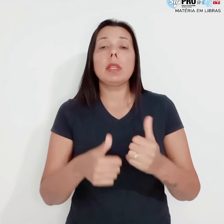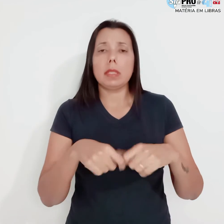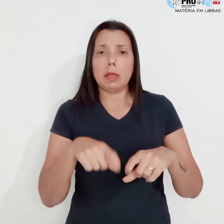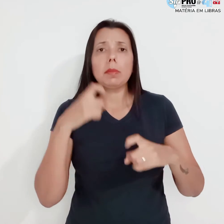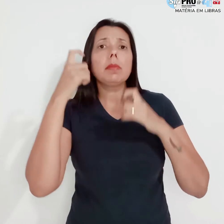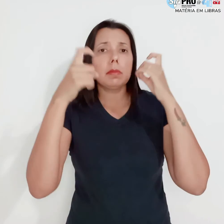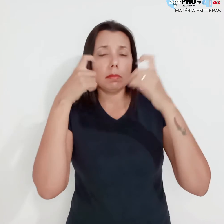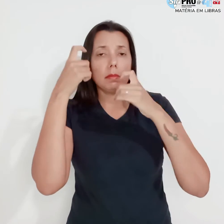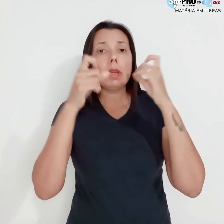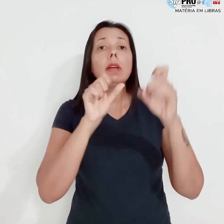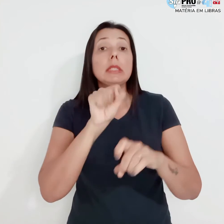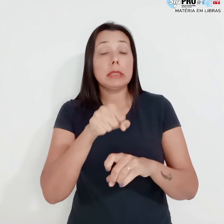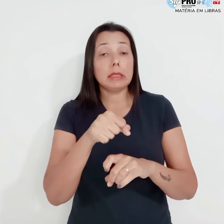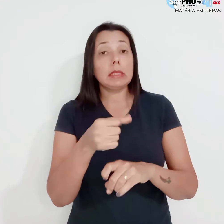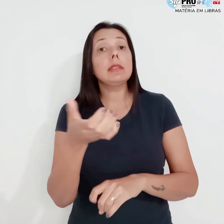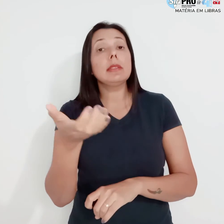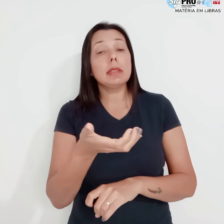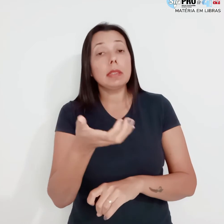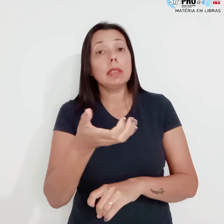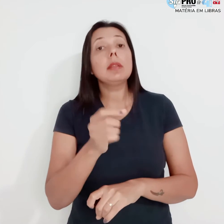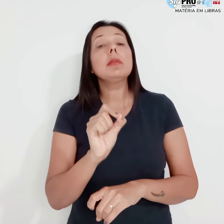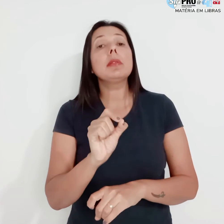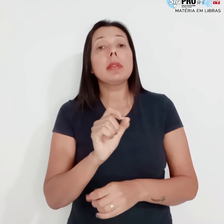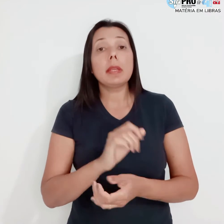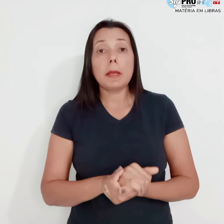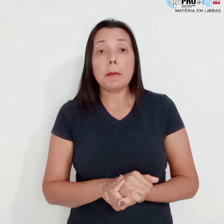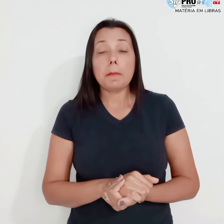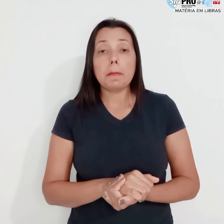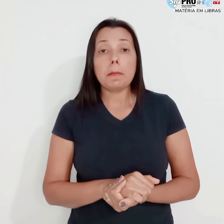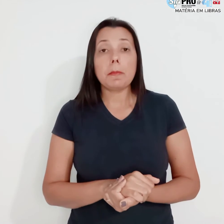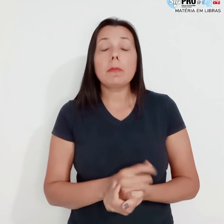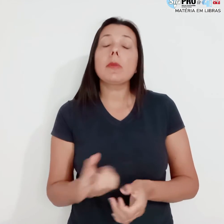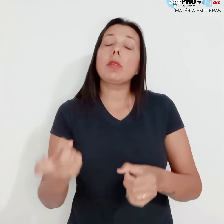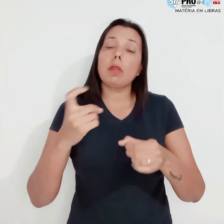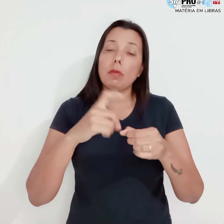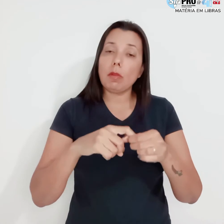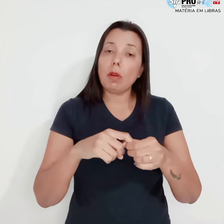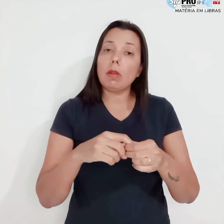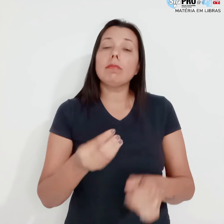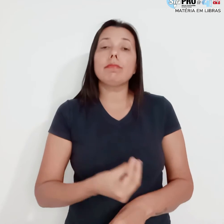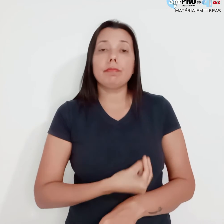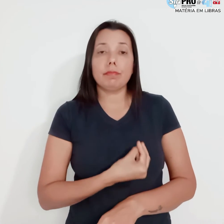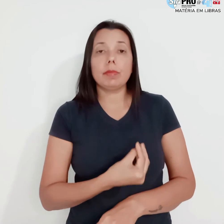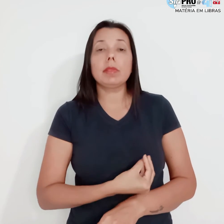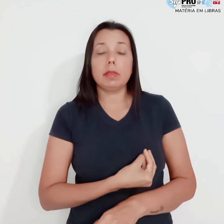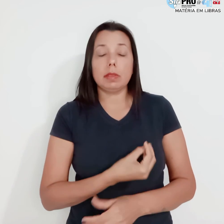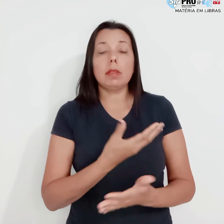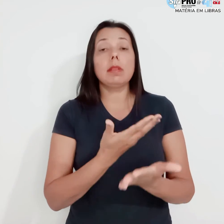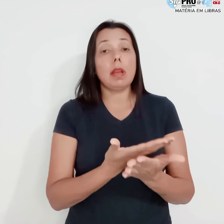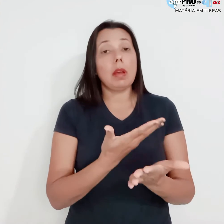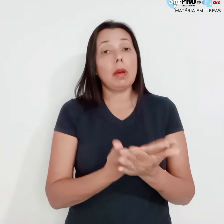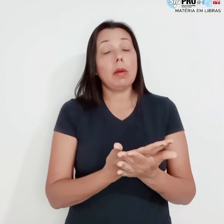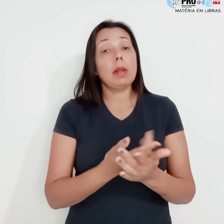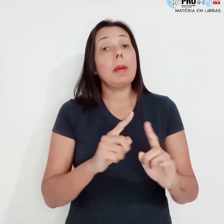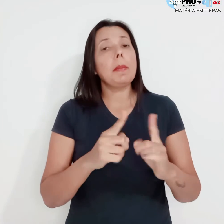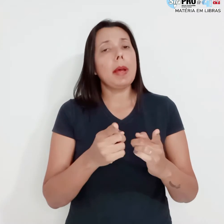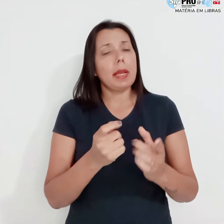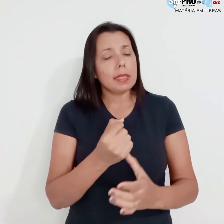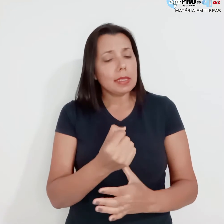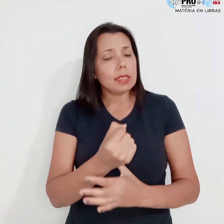preocupados e queremos um retorno presencial das aulas, de forma segura